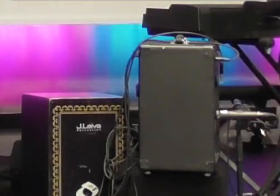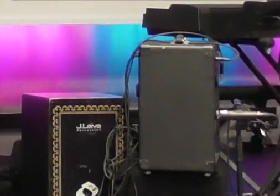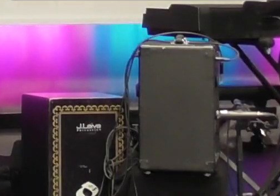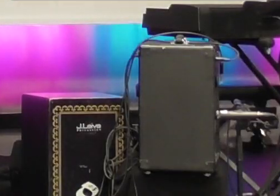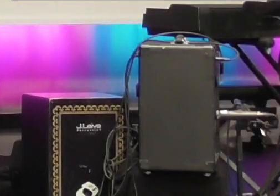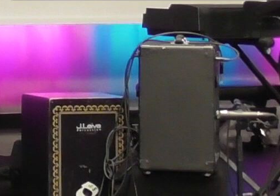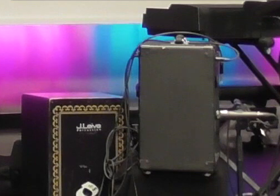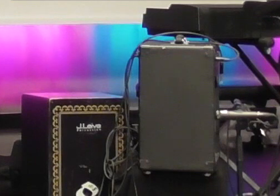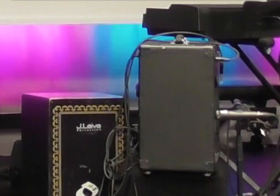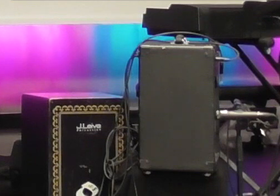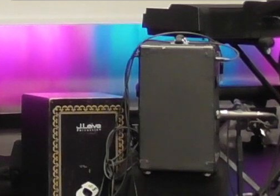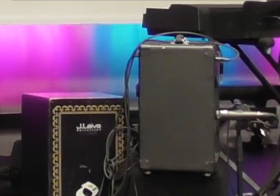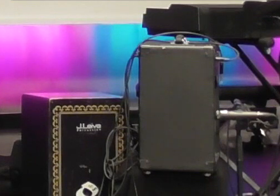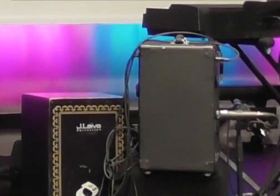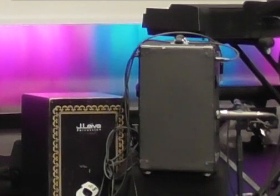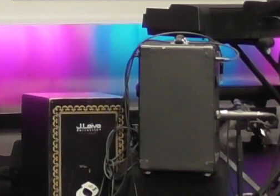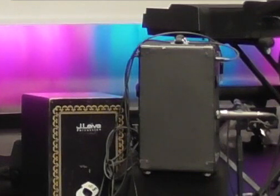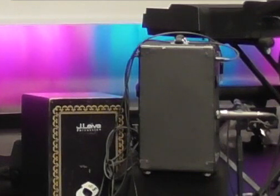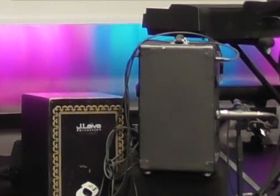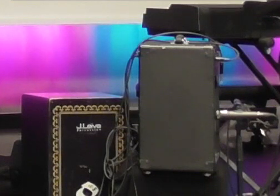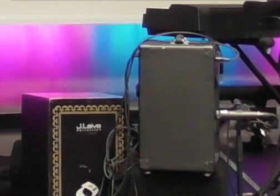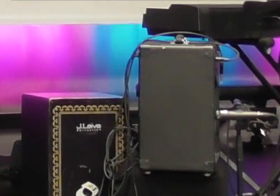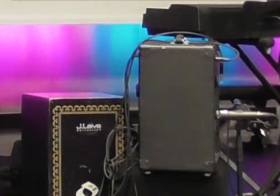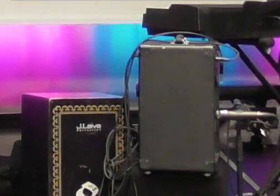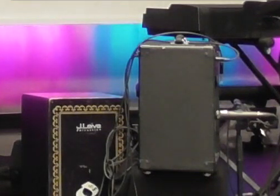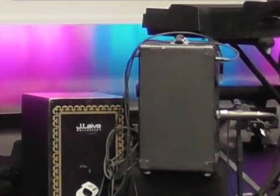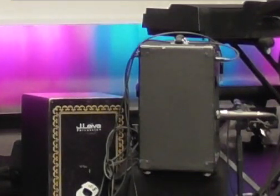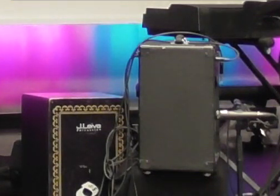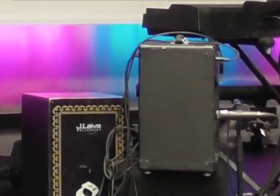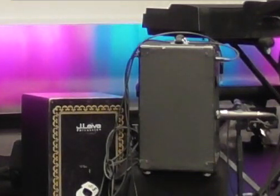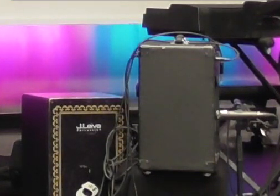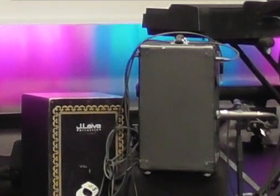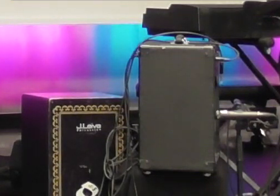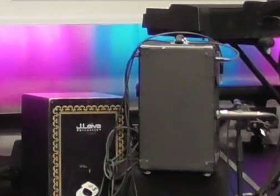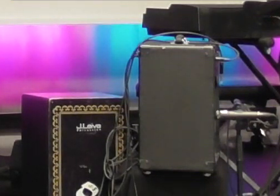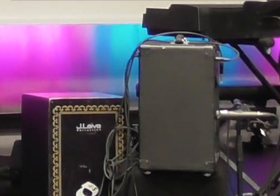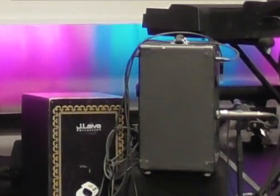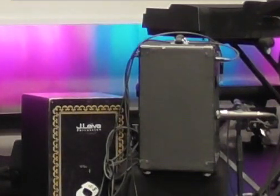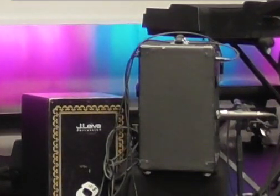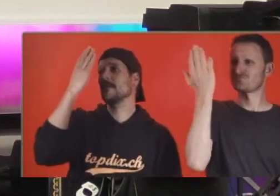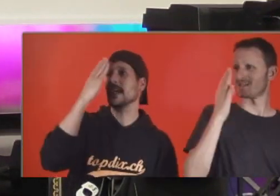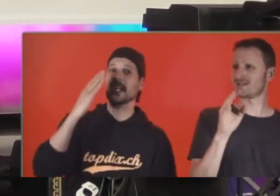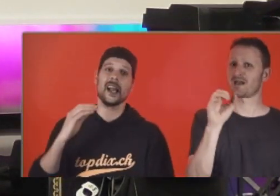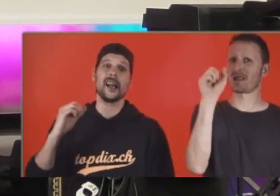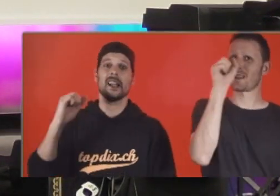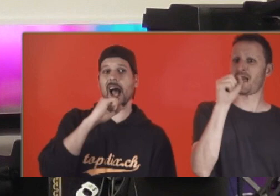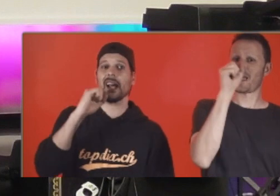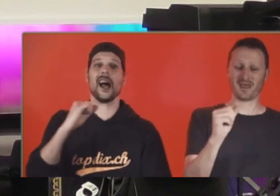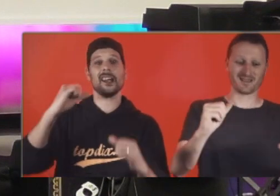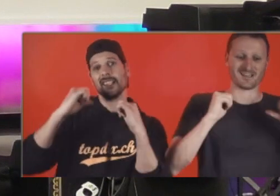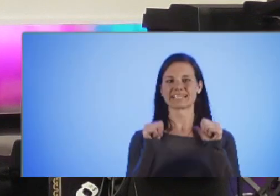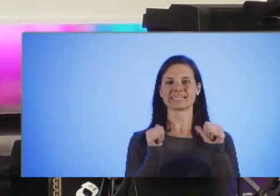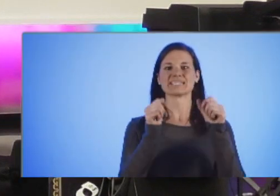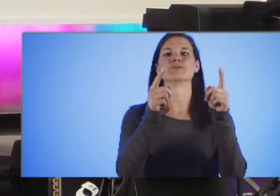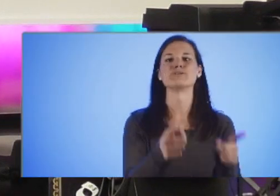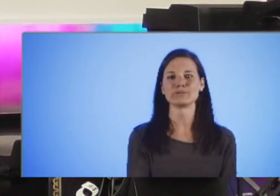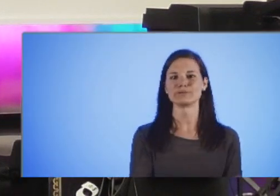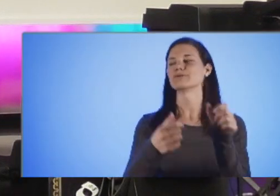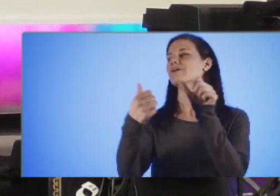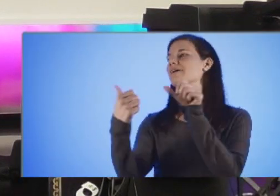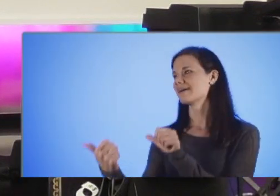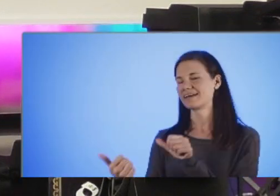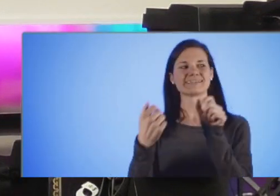Es ist mixed mit Mini-Sprach. Einfach am Spiegel,